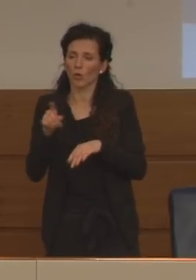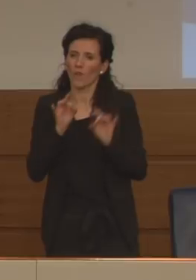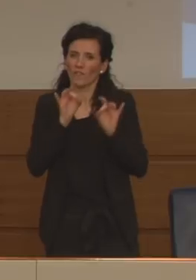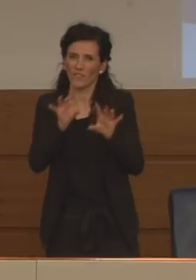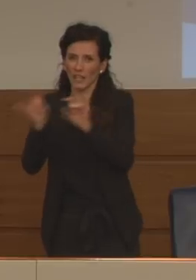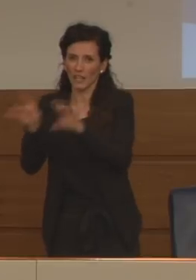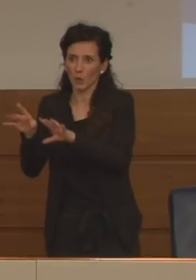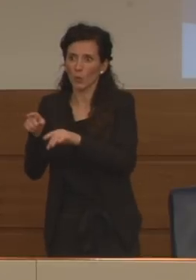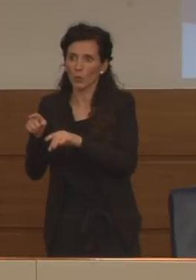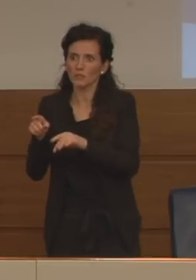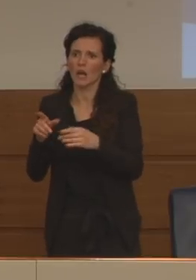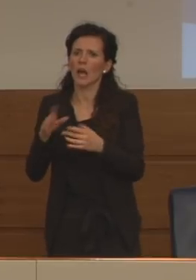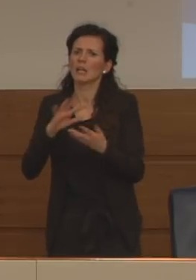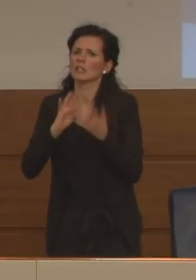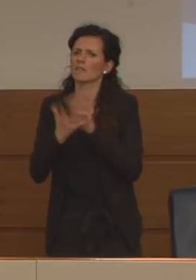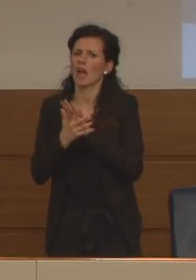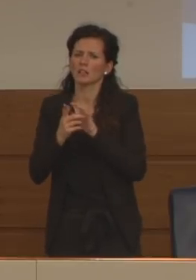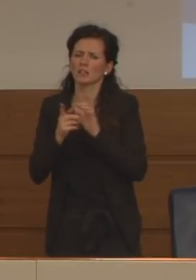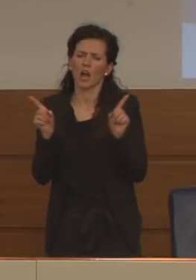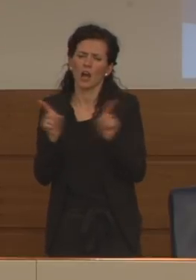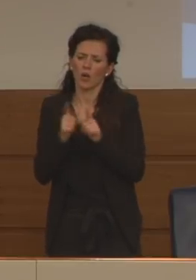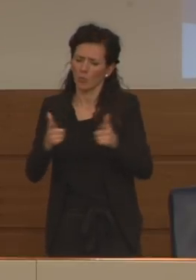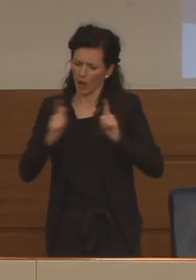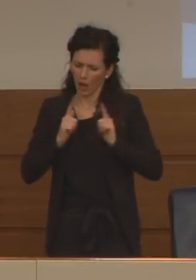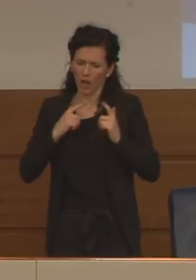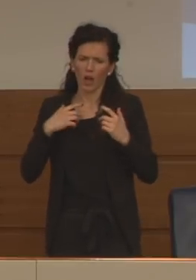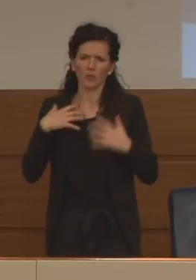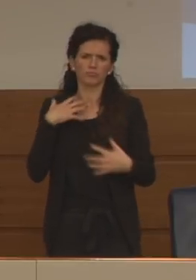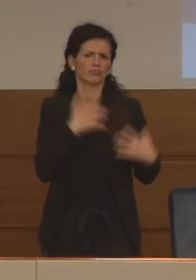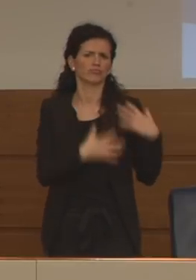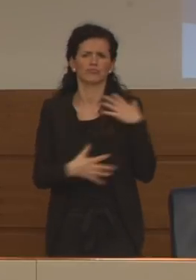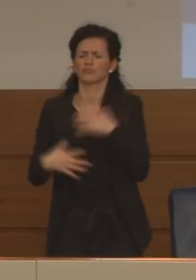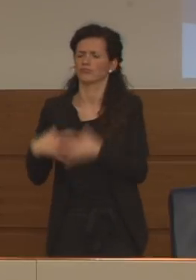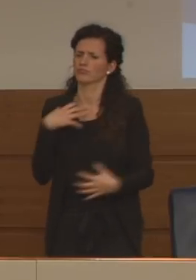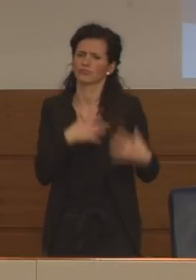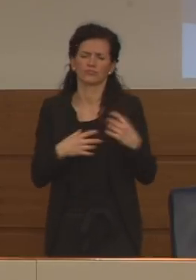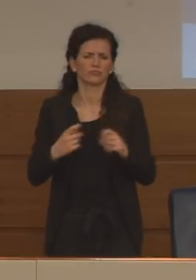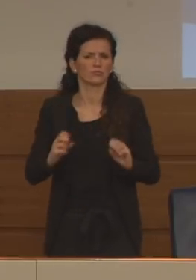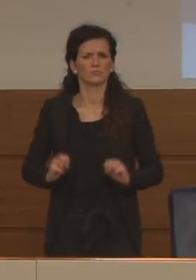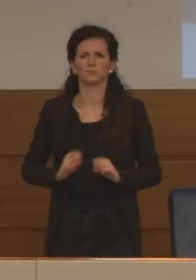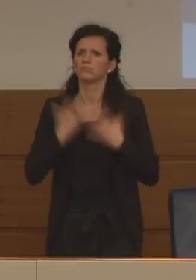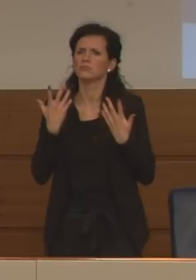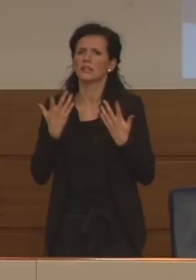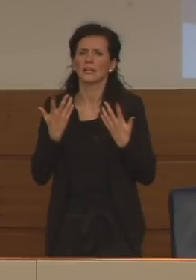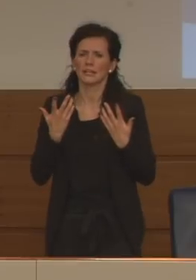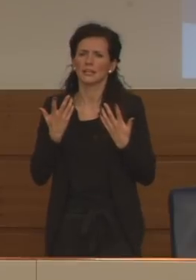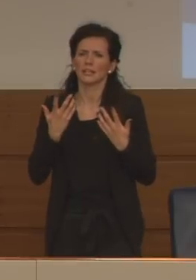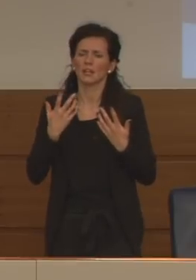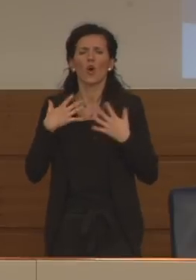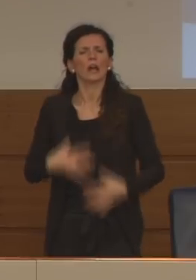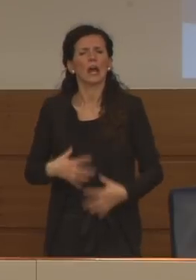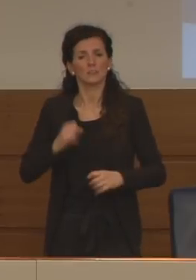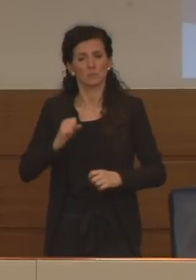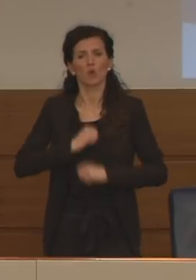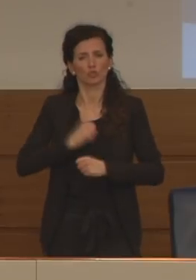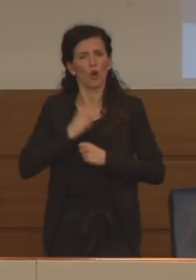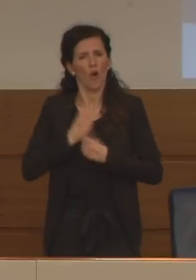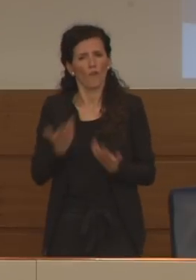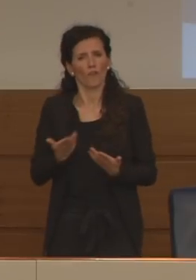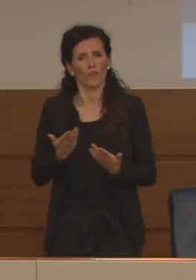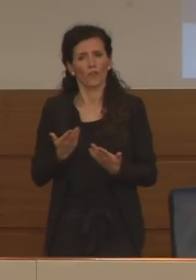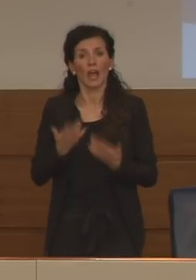elemento scatenante nell'alterare quell'equilibrio che faticosamente facevano facevano